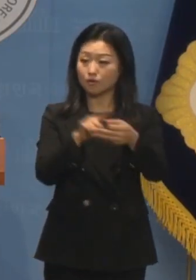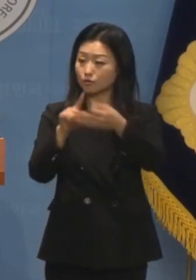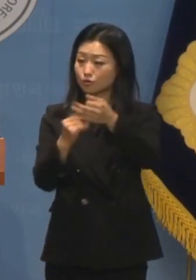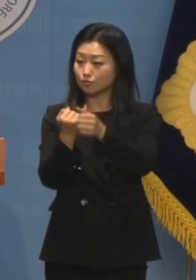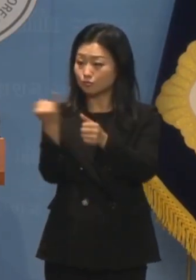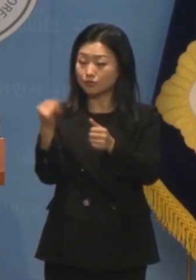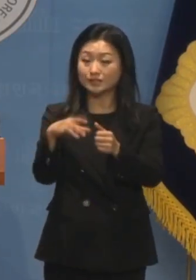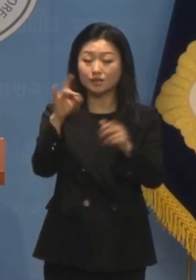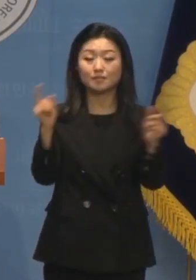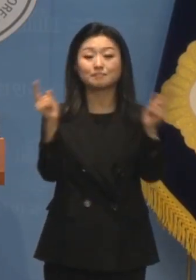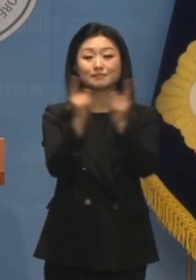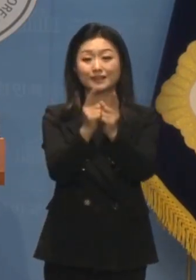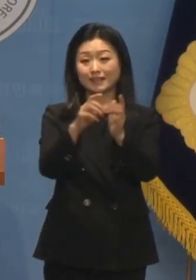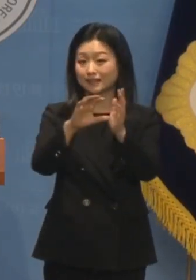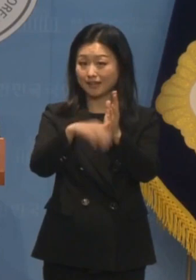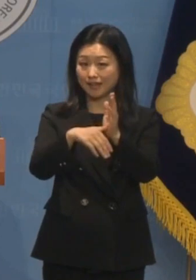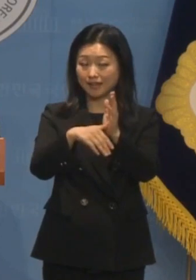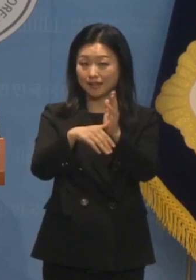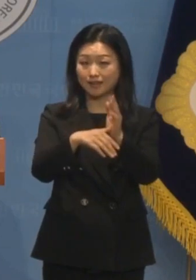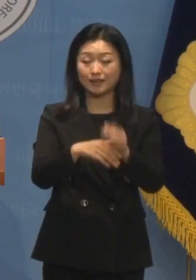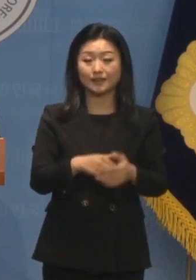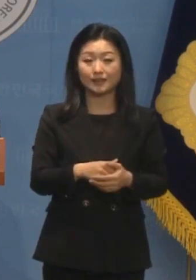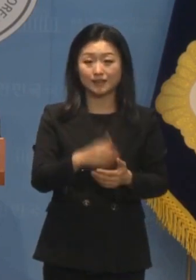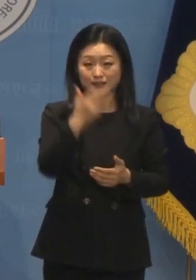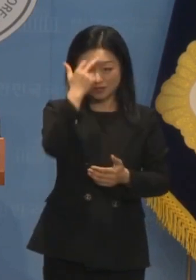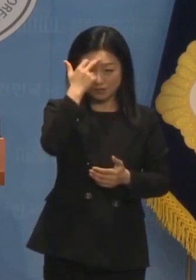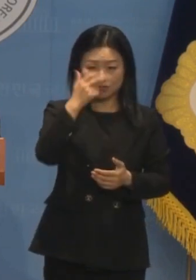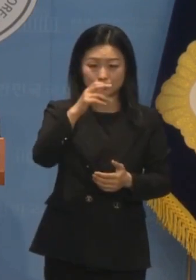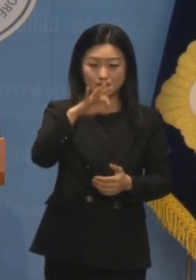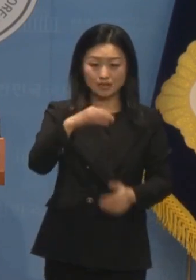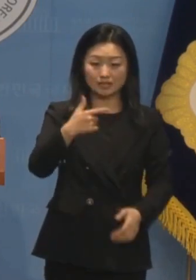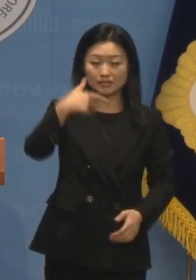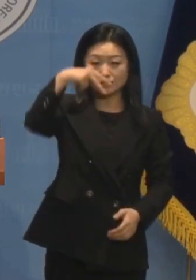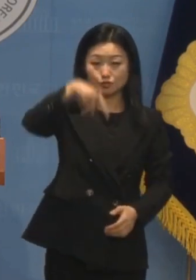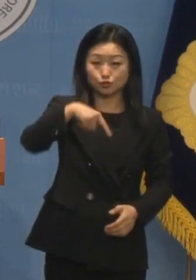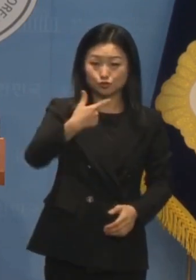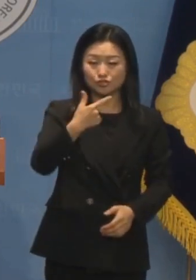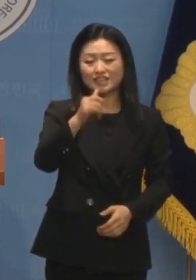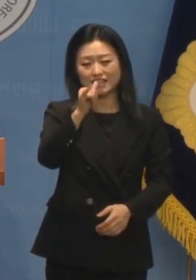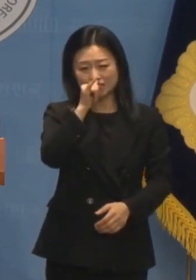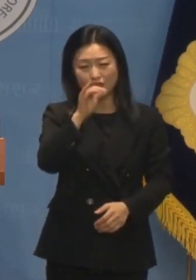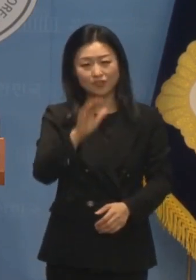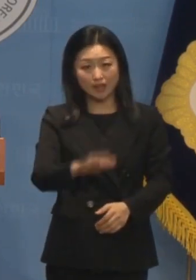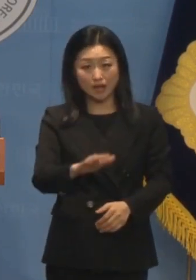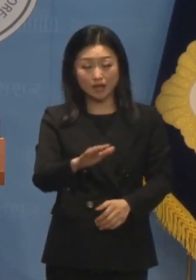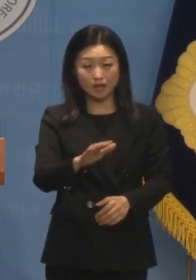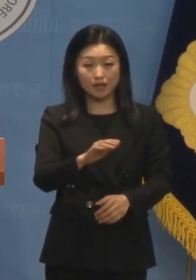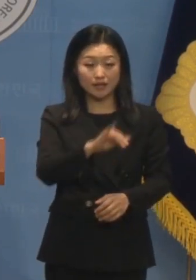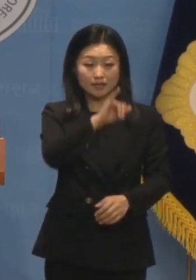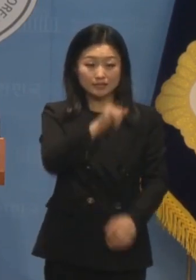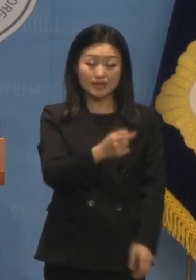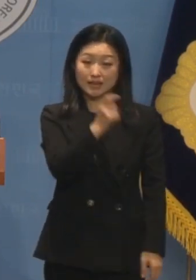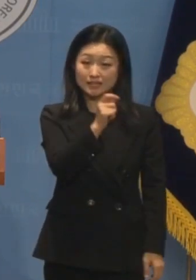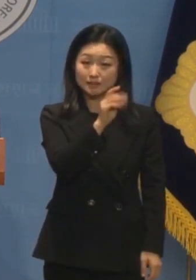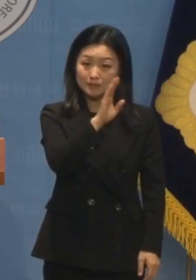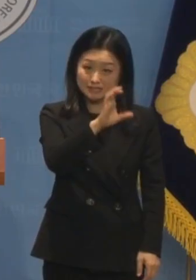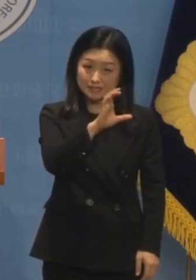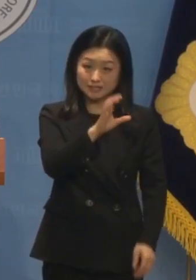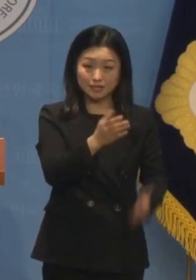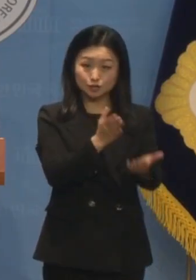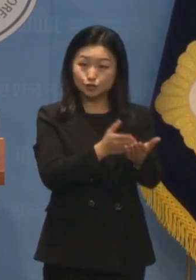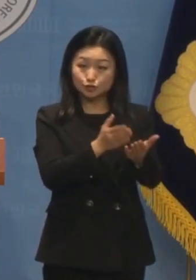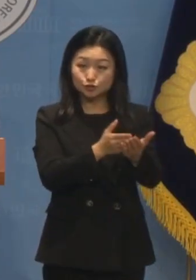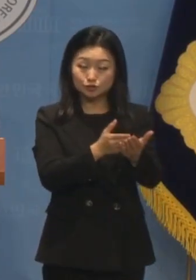처음 만났을 때 최은순 씨도 있었다는 JTBC 보도에 대하여 허위 사실이라며 강력한